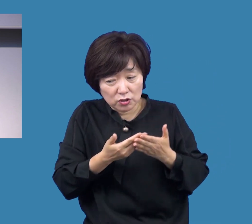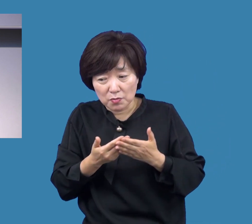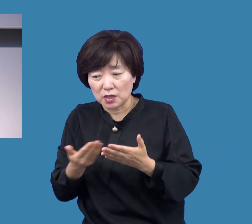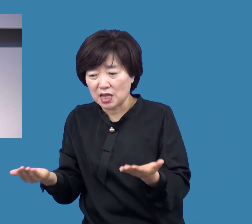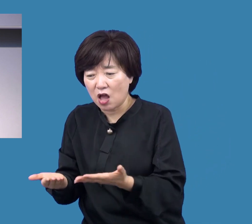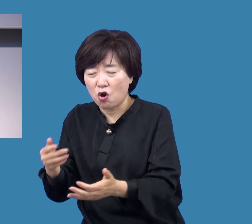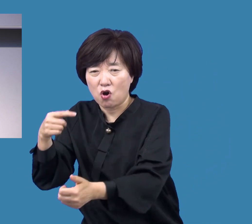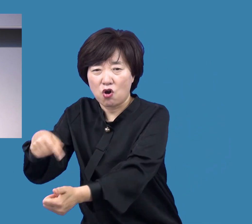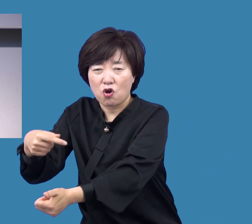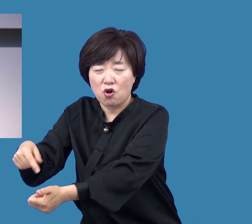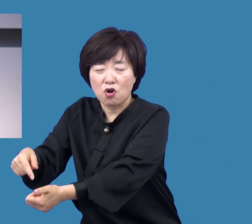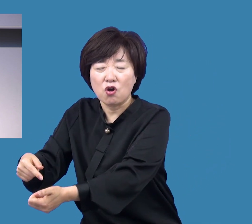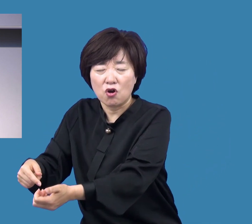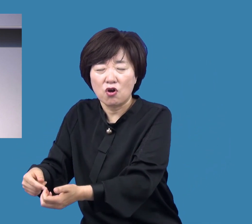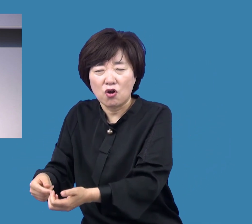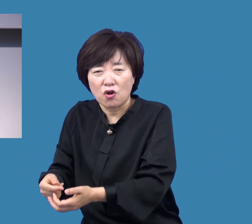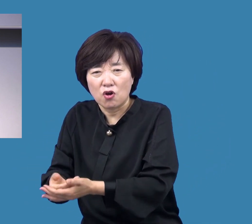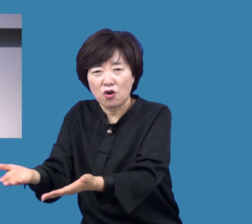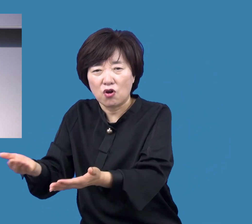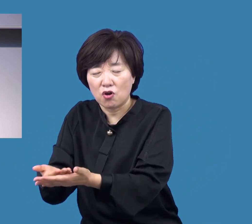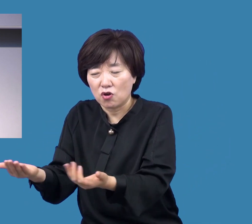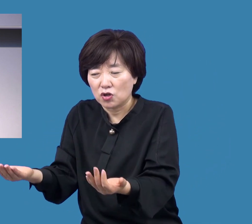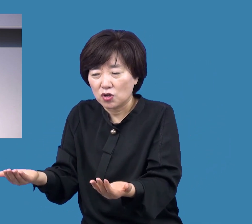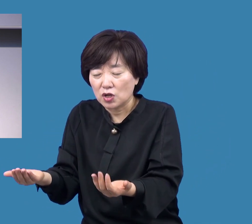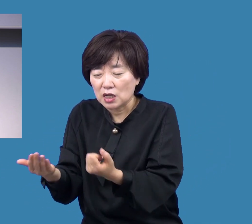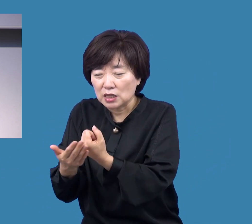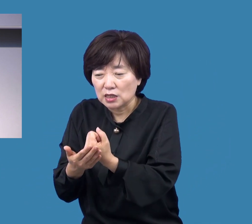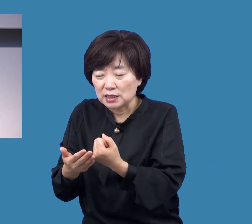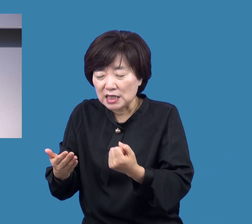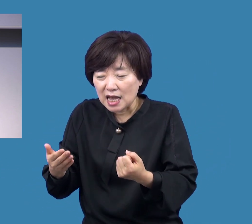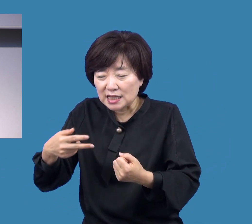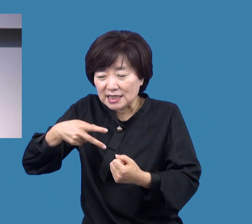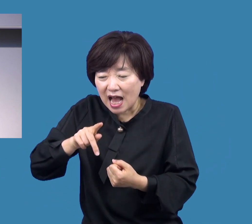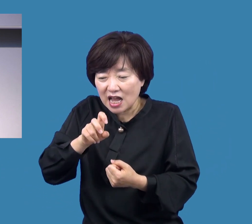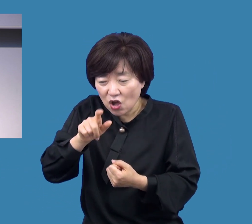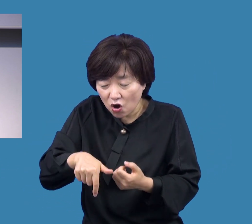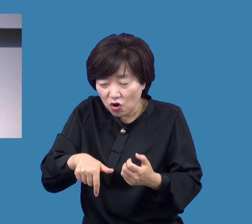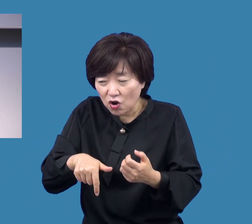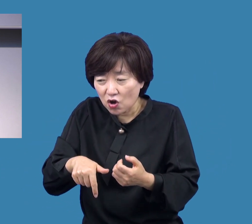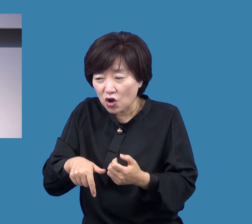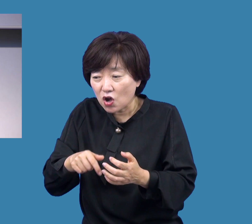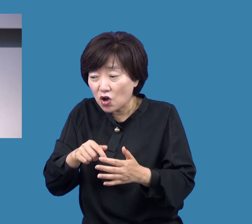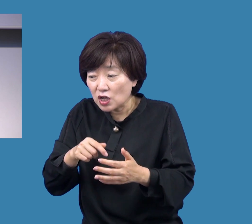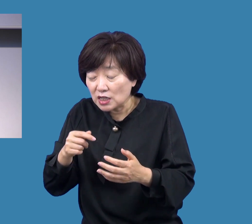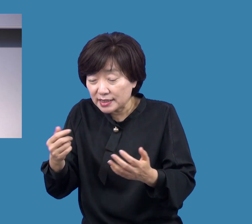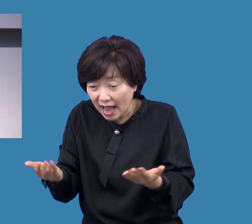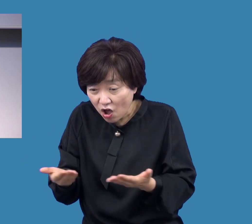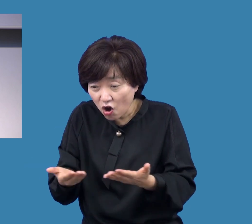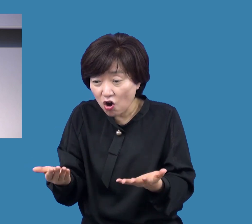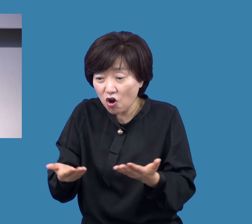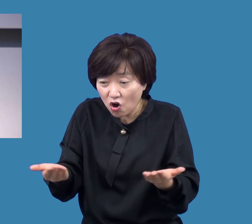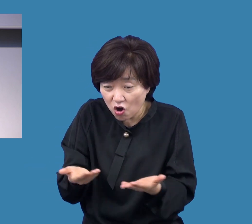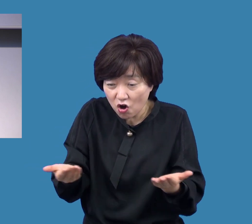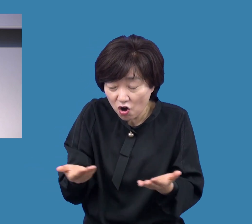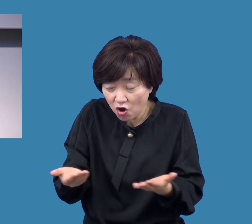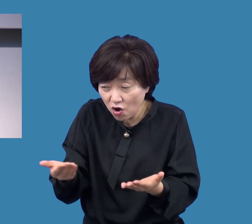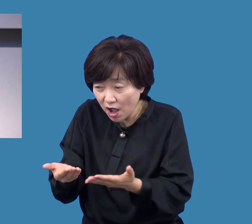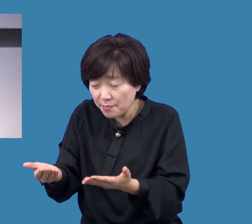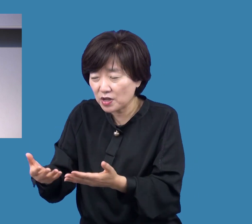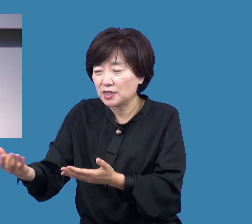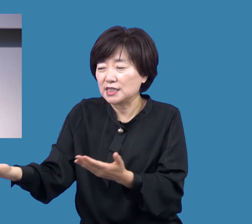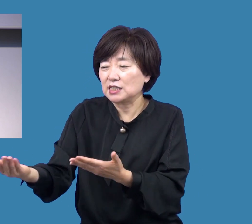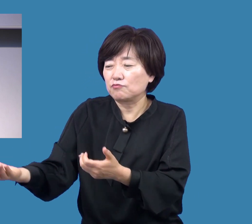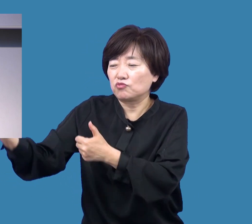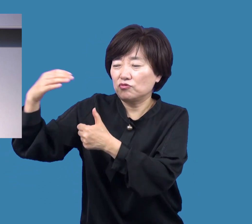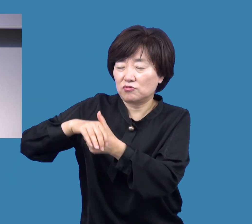되고, 그 사역이 반복되다 보면 직분을 받게 되는 거예요. 직분을. 계속 가르치는 하다 보면 뭐 교사라는 직분을